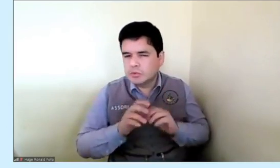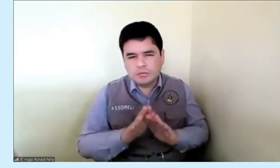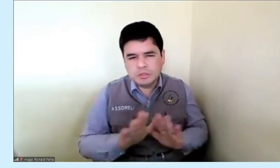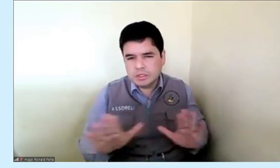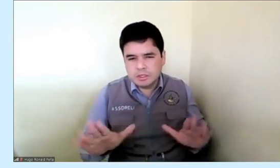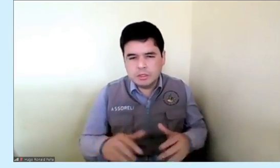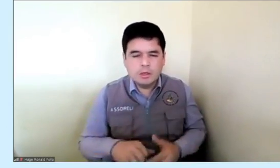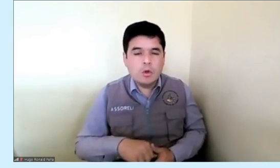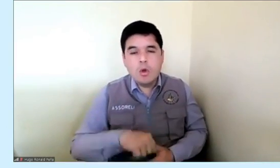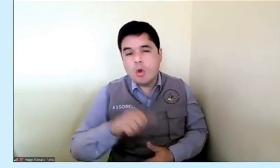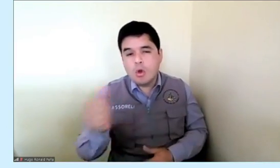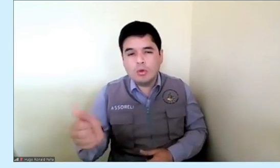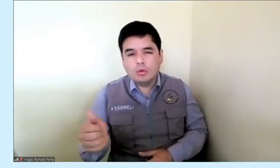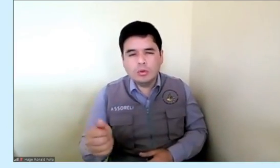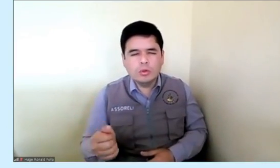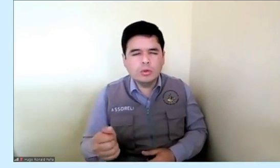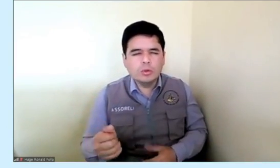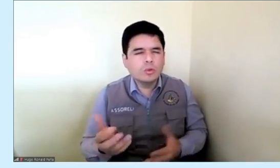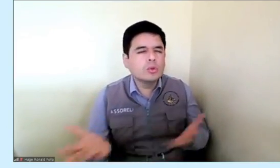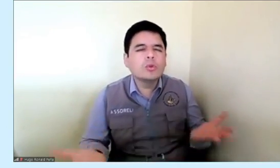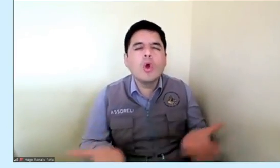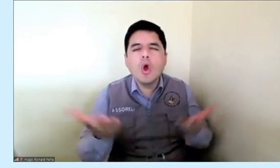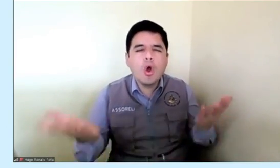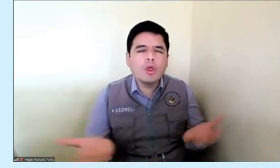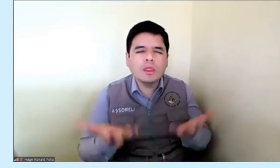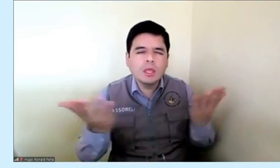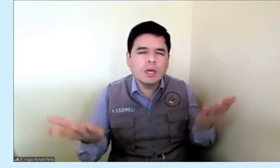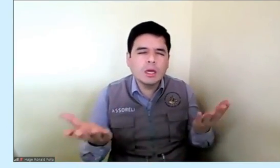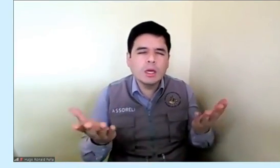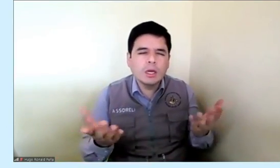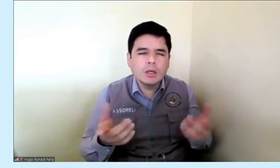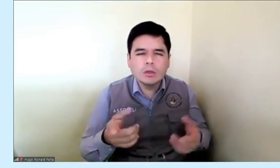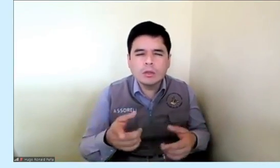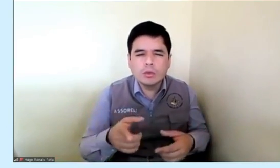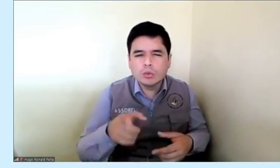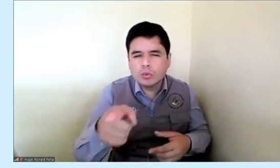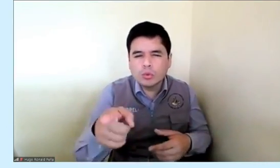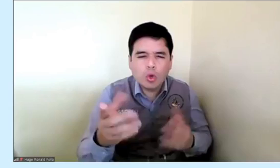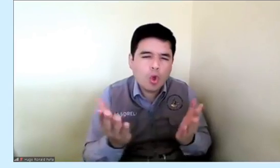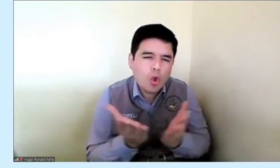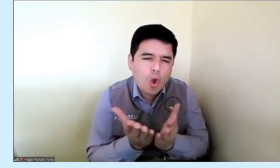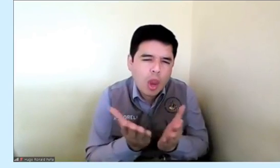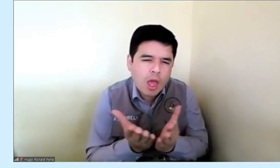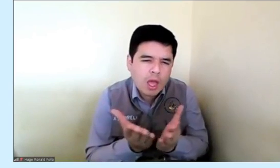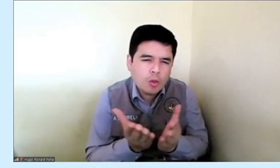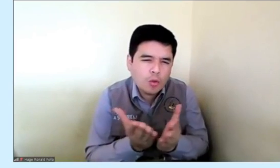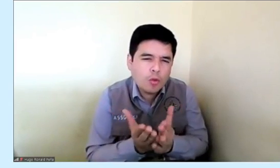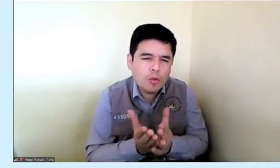¿Dónde vives? Suficiente. ¿Dónde tu colegio?